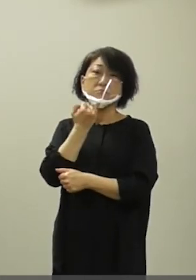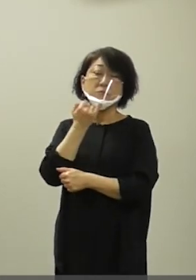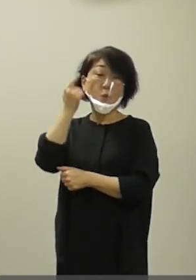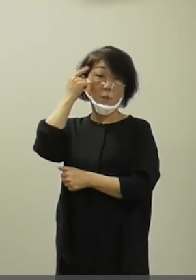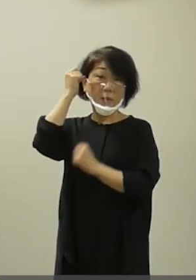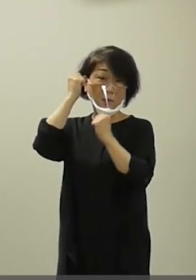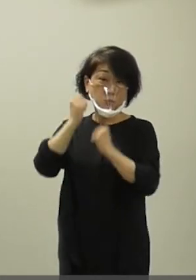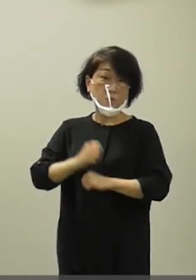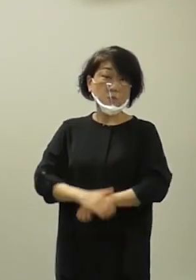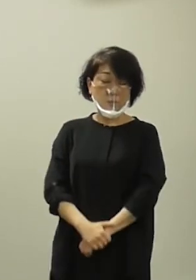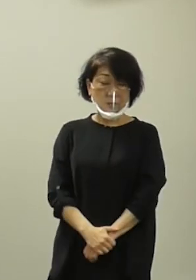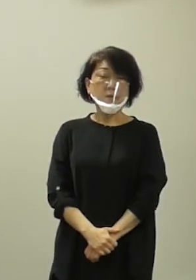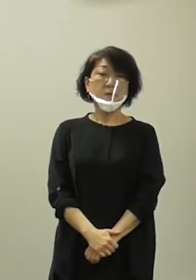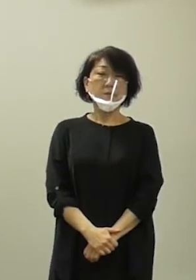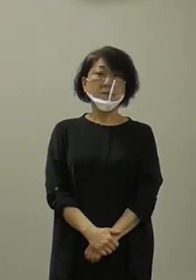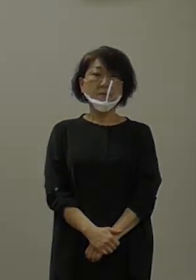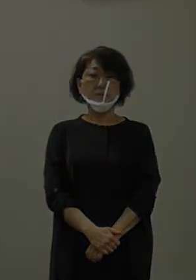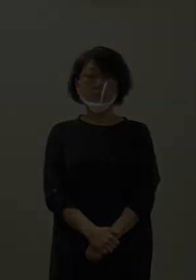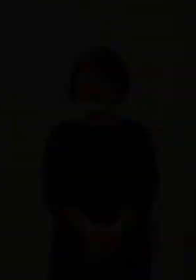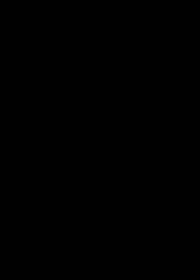いきたいとおもいます